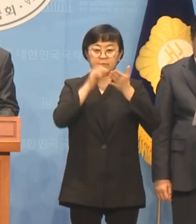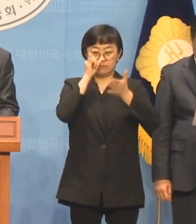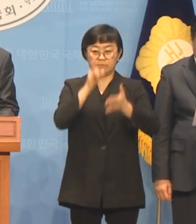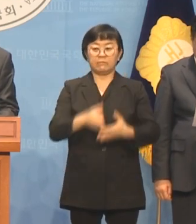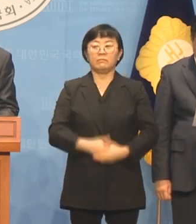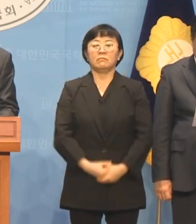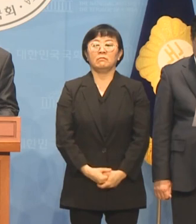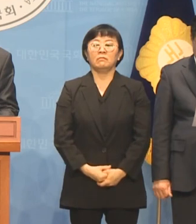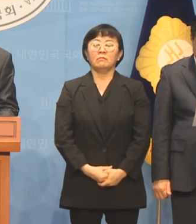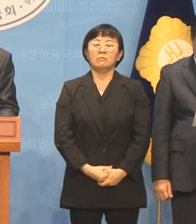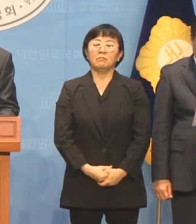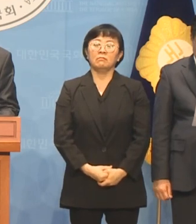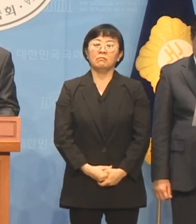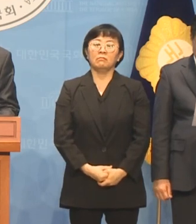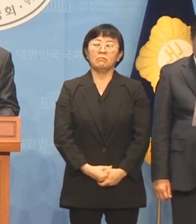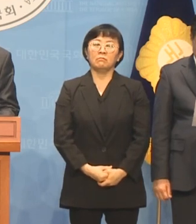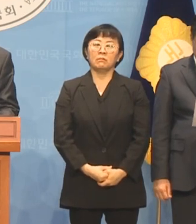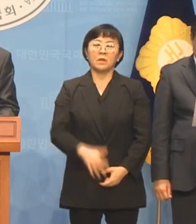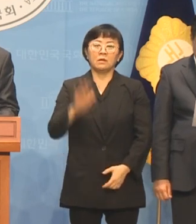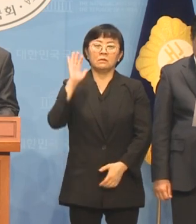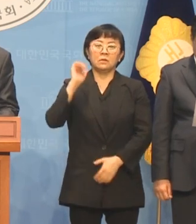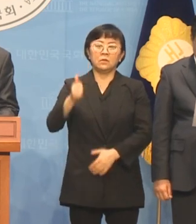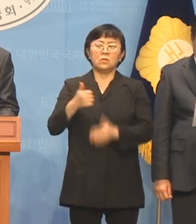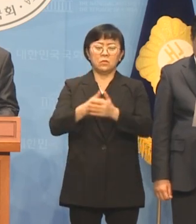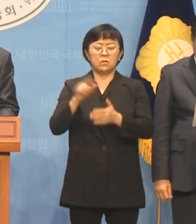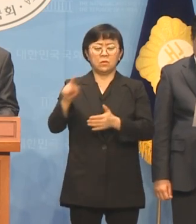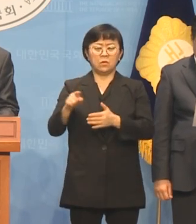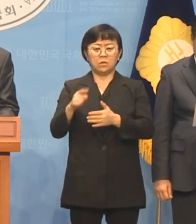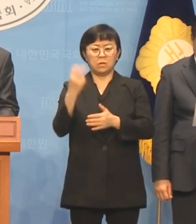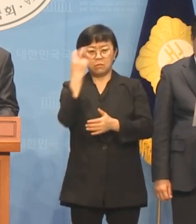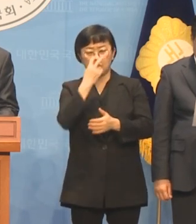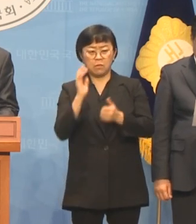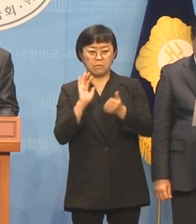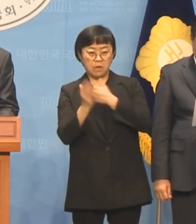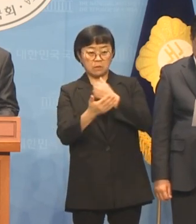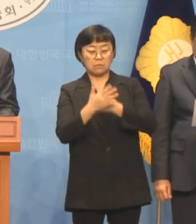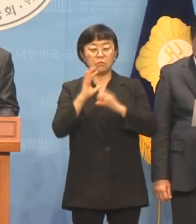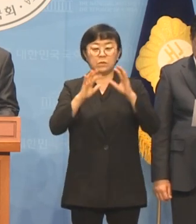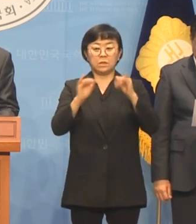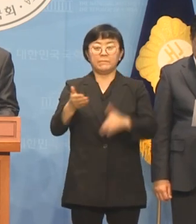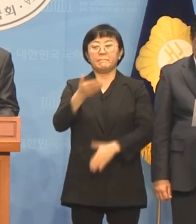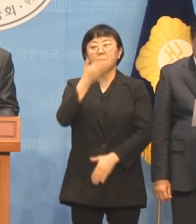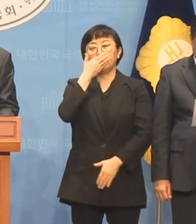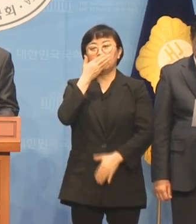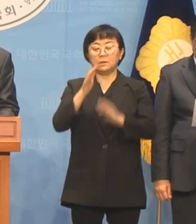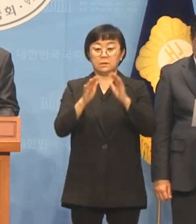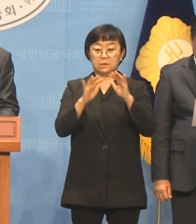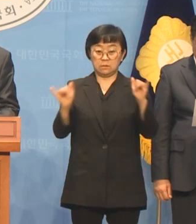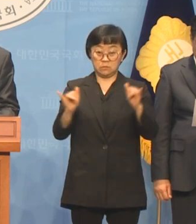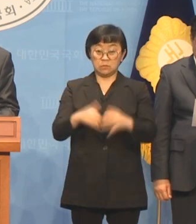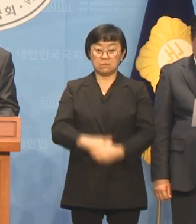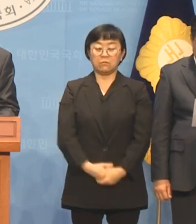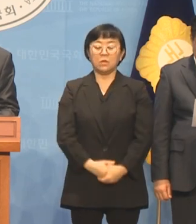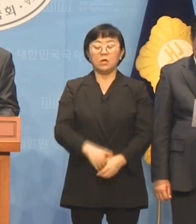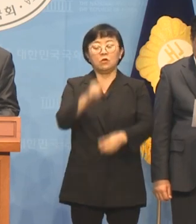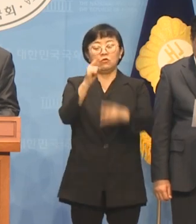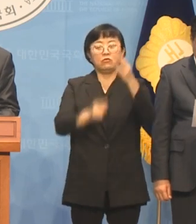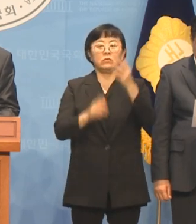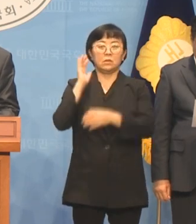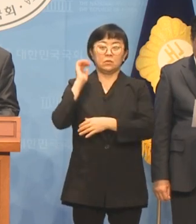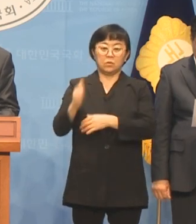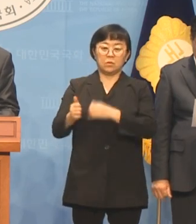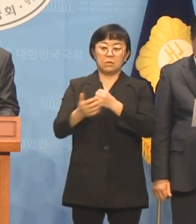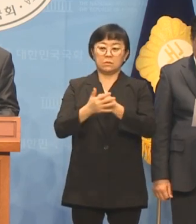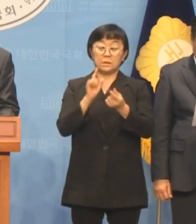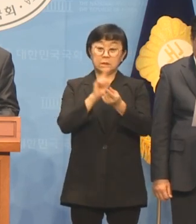알려지기도 했습니다. 대통령의 심기를 경호하고 국민의 입을 틀어막고 있습니다. 윤석열